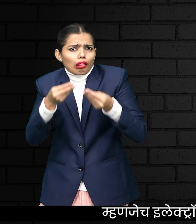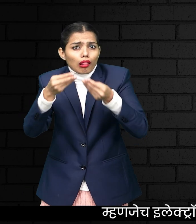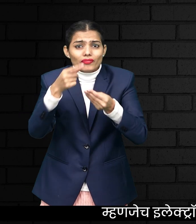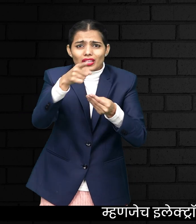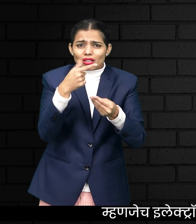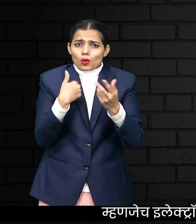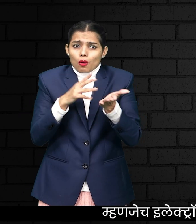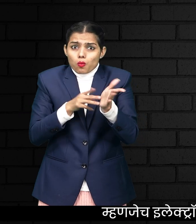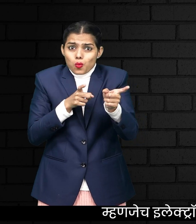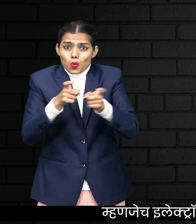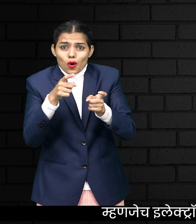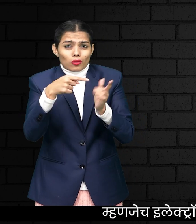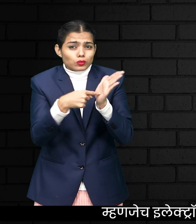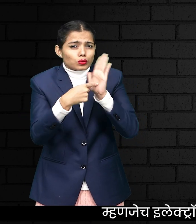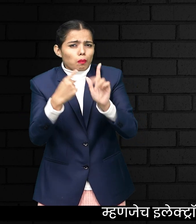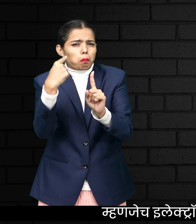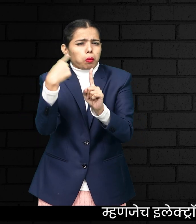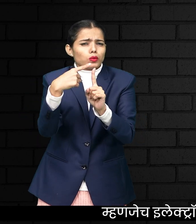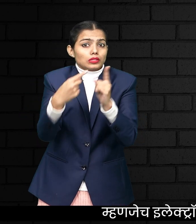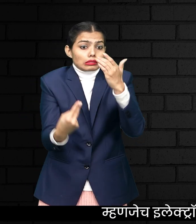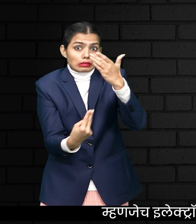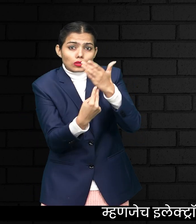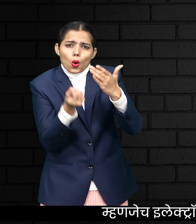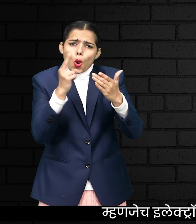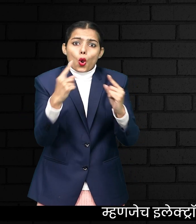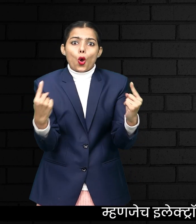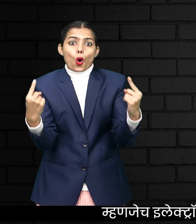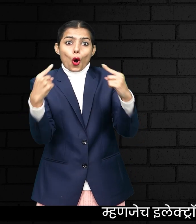म्हणजेच इलेक्ट्रॉनच्या प्रवाहाच्या विरुद्ध दिशेने.